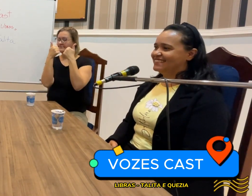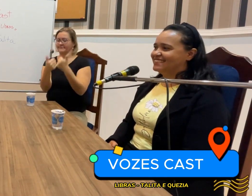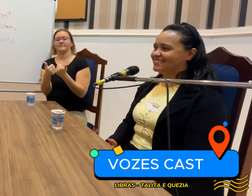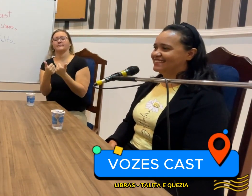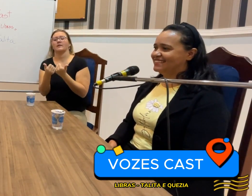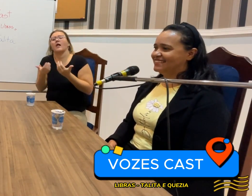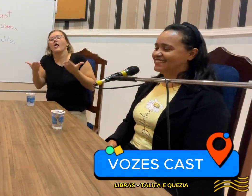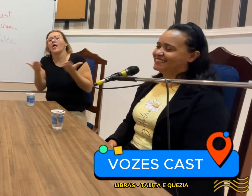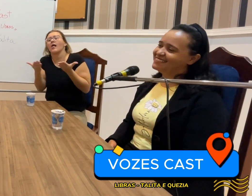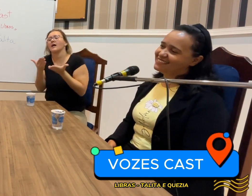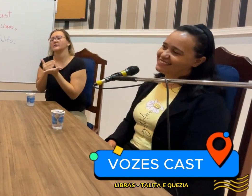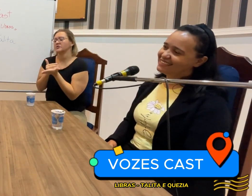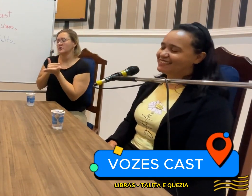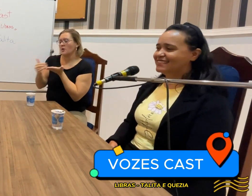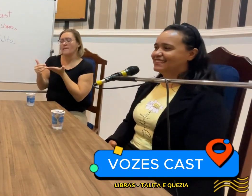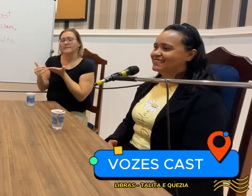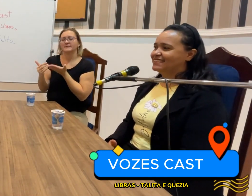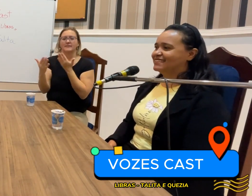vamos começar o nosso